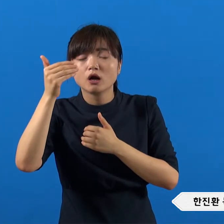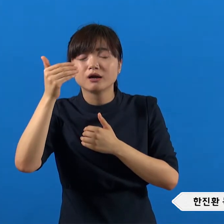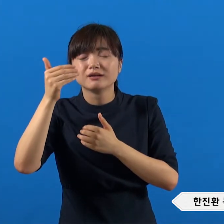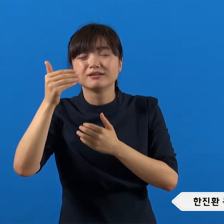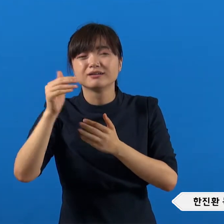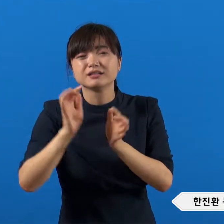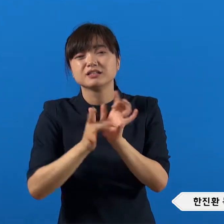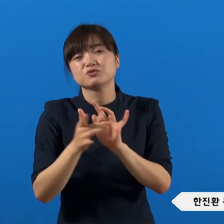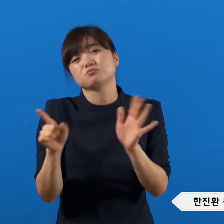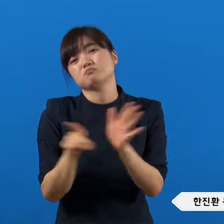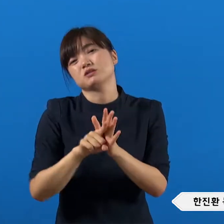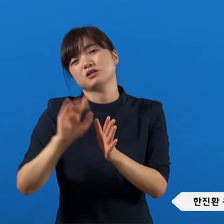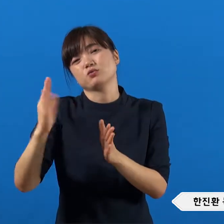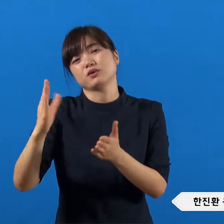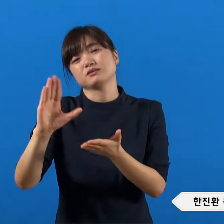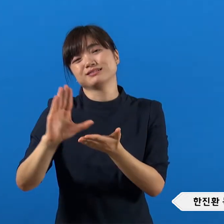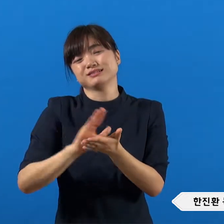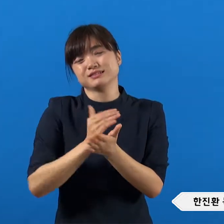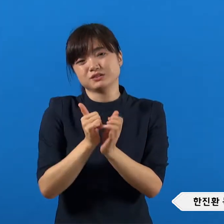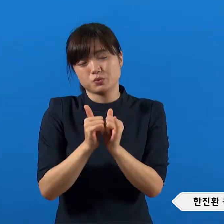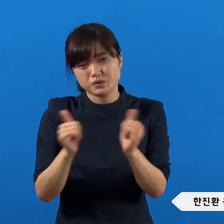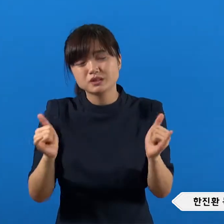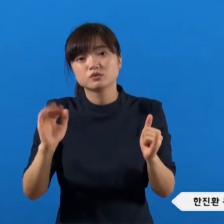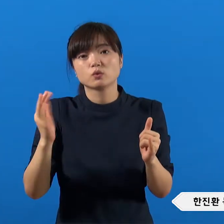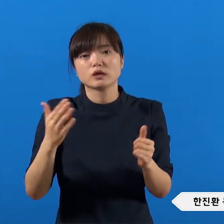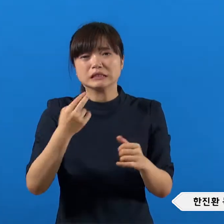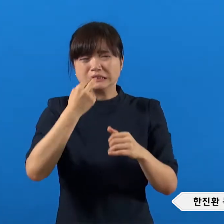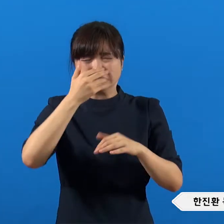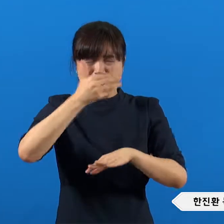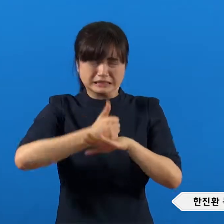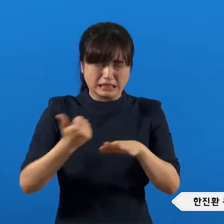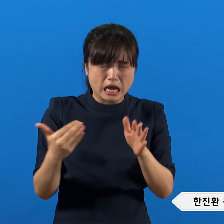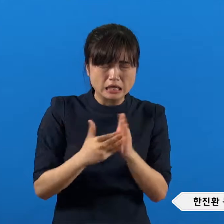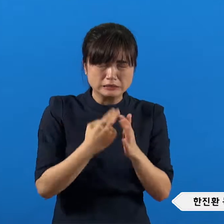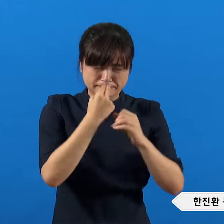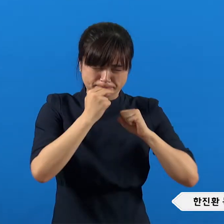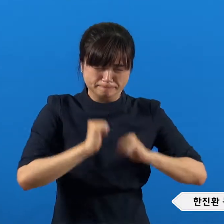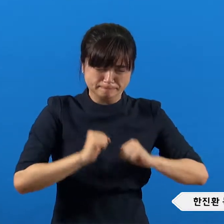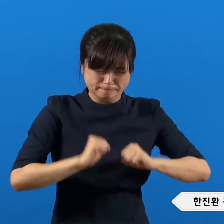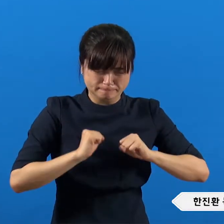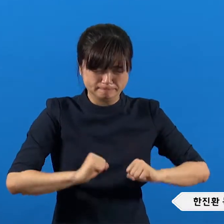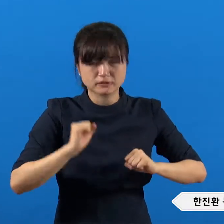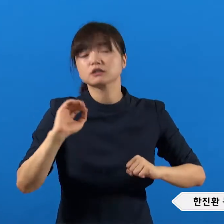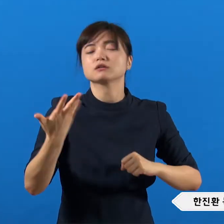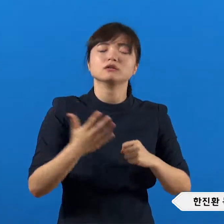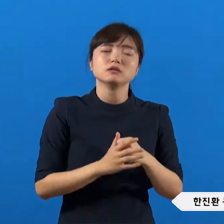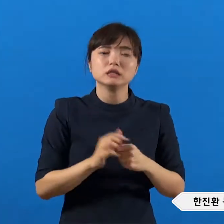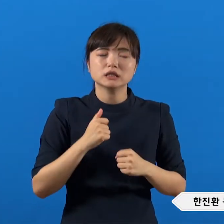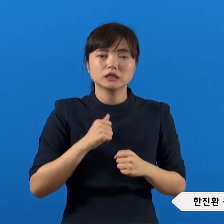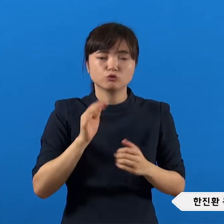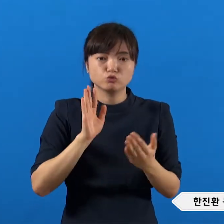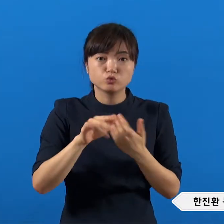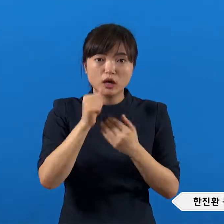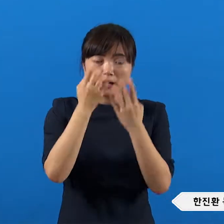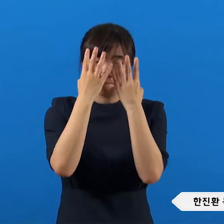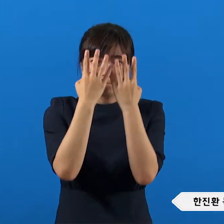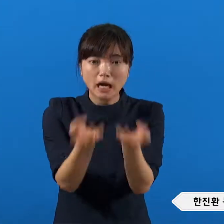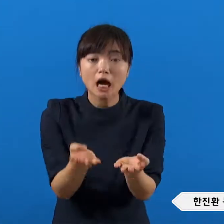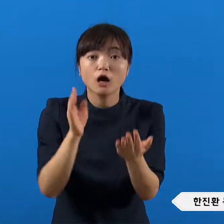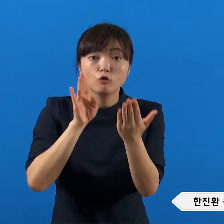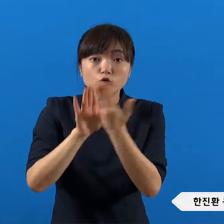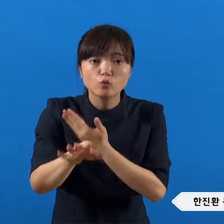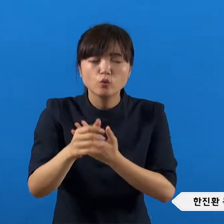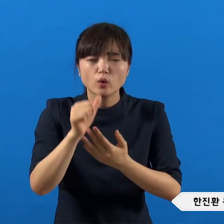그리스도인이 됐습니다. 그리고 끝까지 살아남아서 자기가 수용소에서 경험한 그